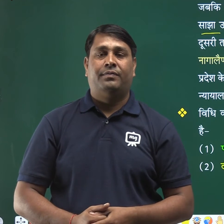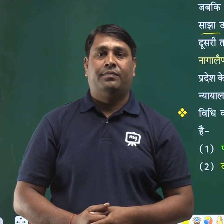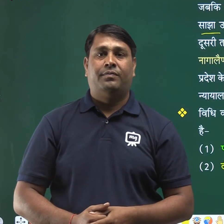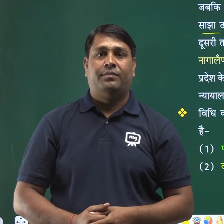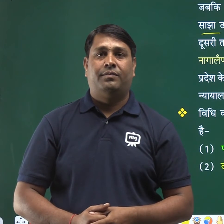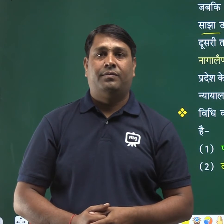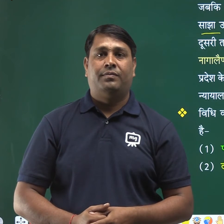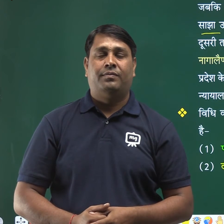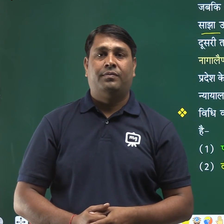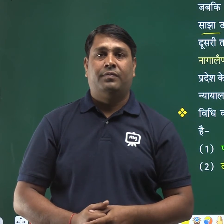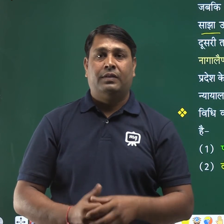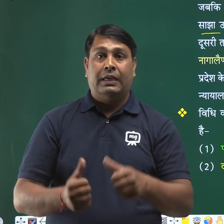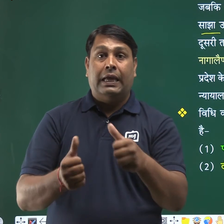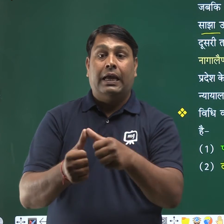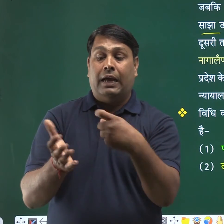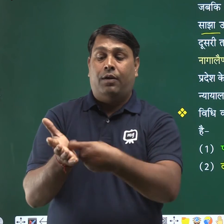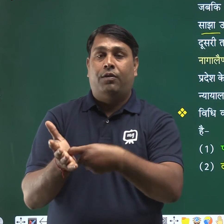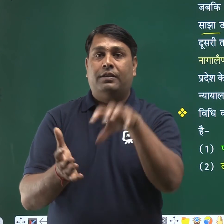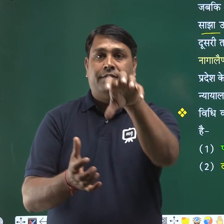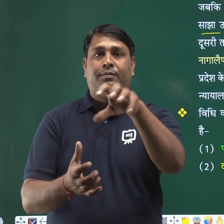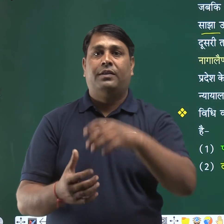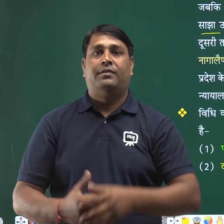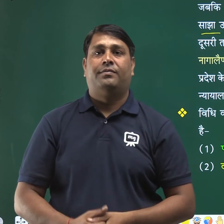और अरुणाचल प्रदेश